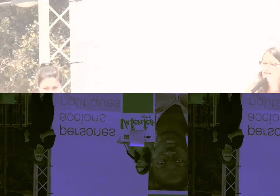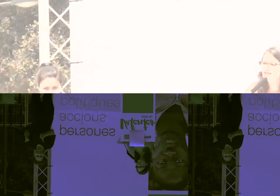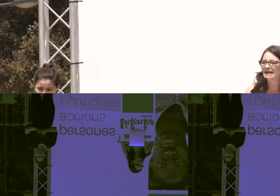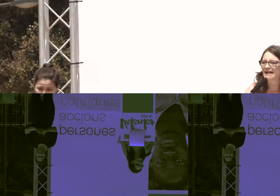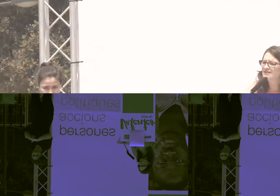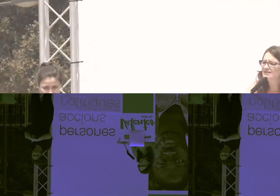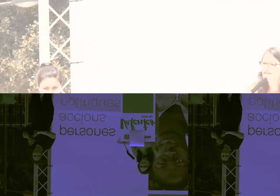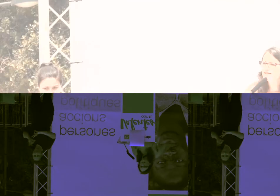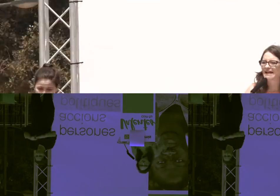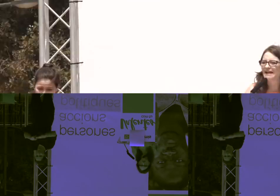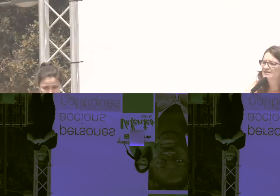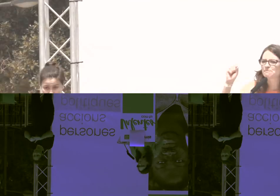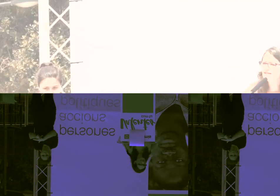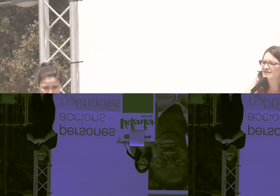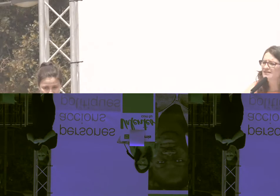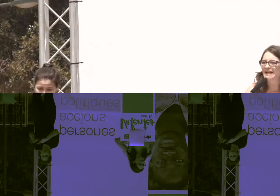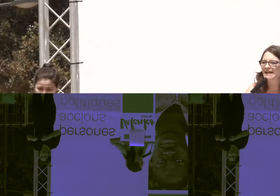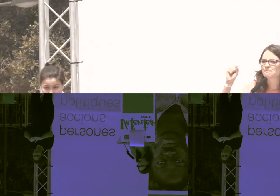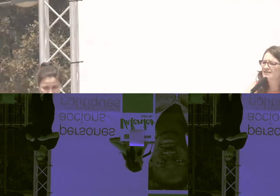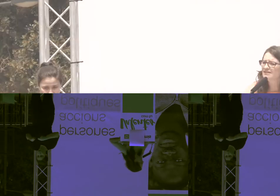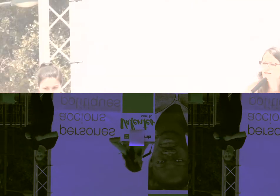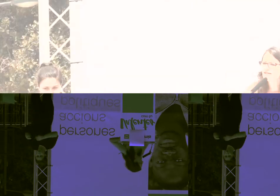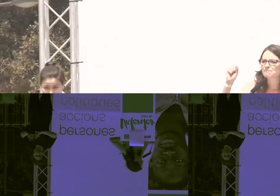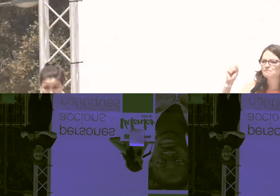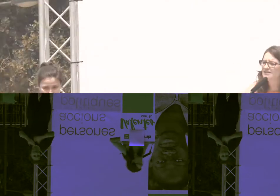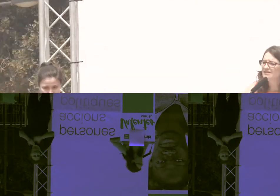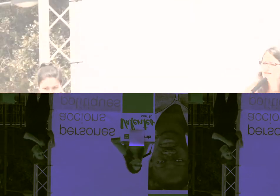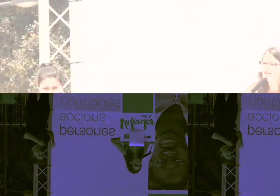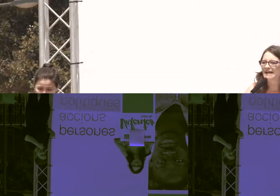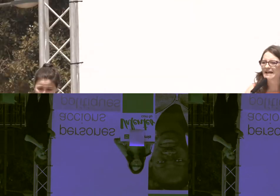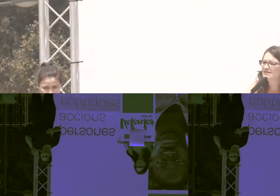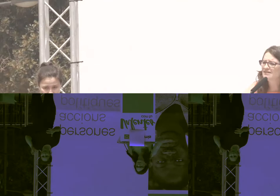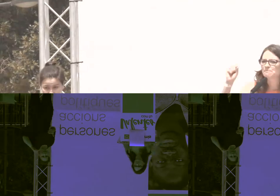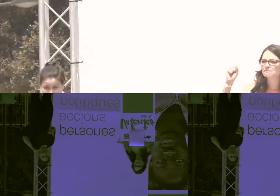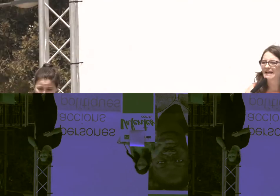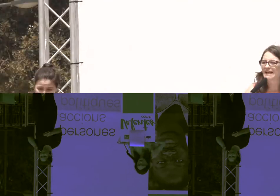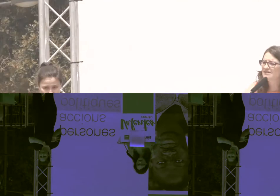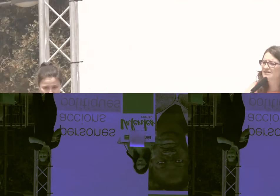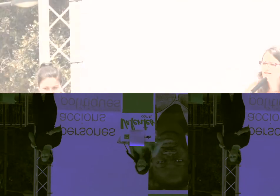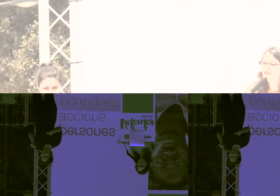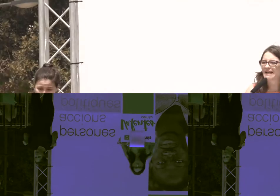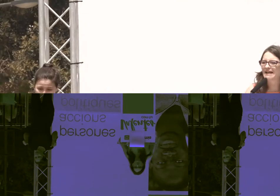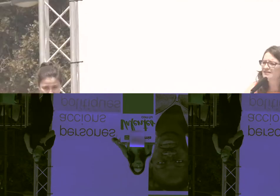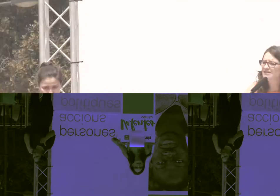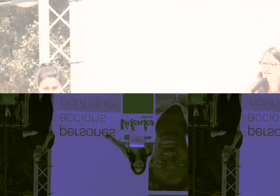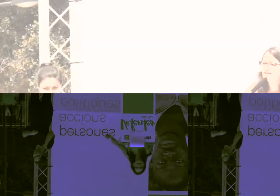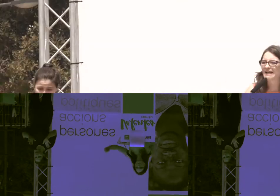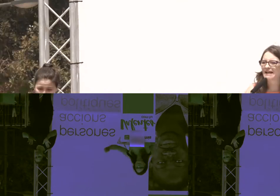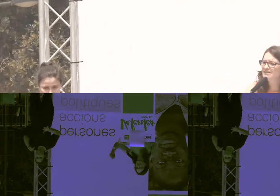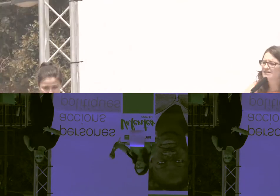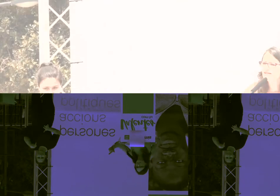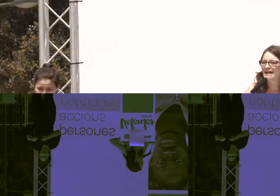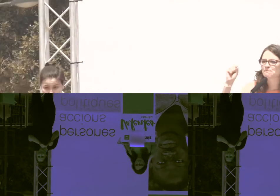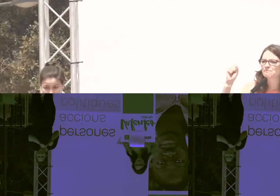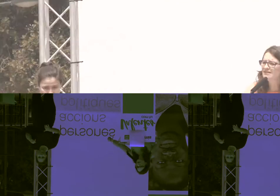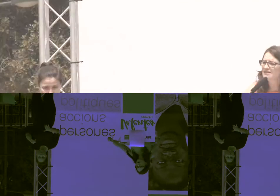prou recursos, sense control. Gràcies, Baldo. Sí que ha sigut una setmana difícil. Però miren, avui els xiquets estan